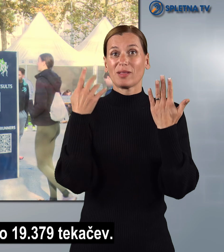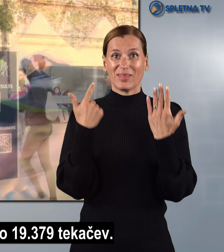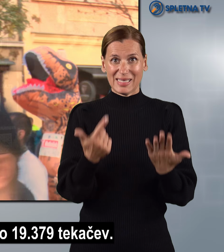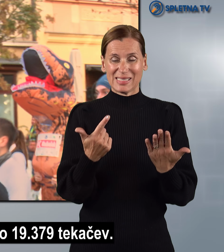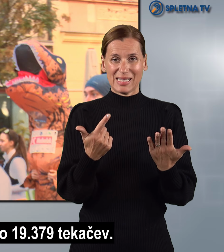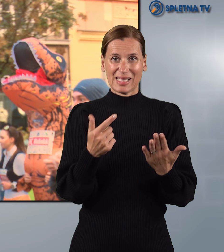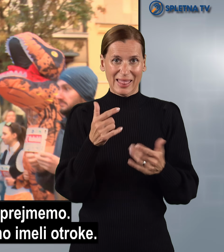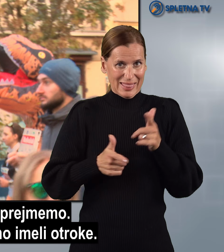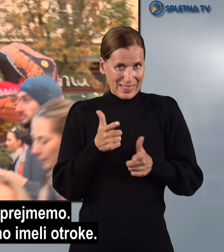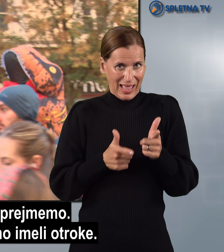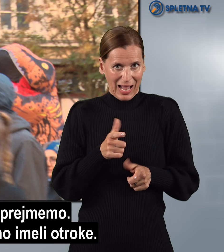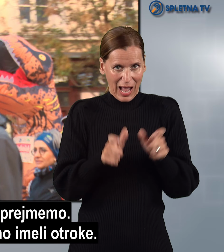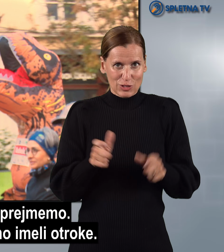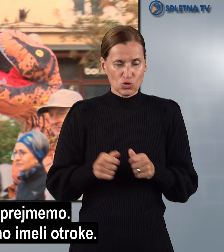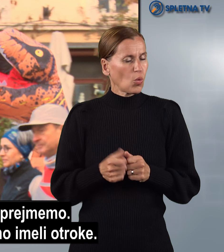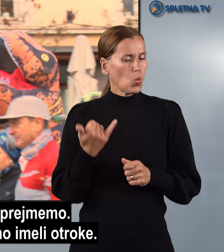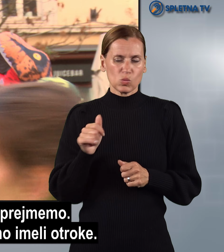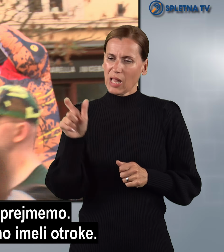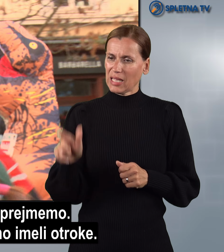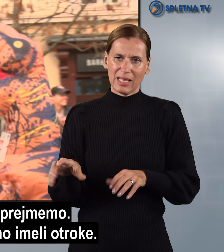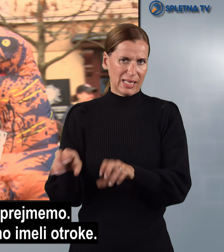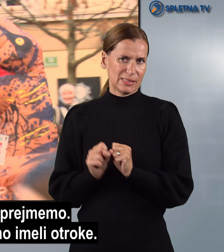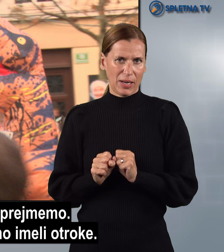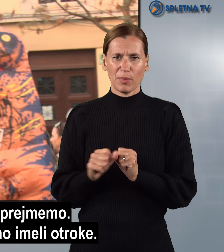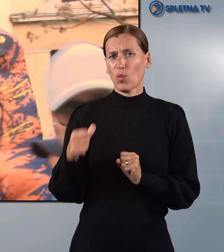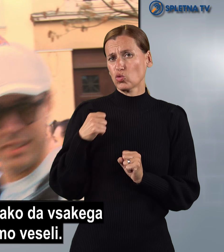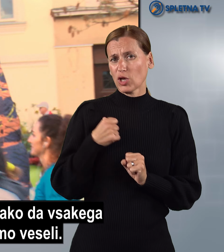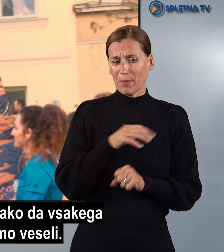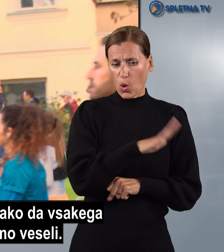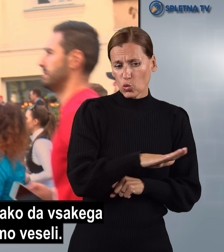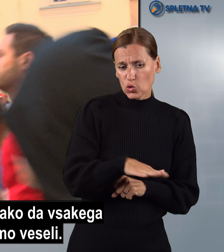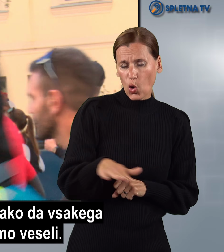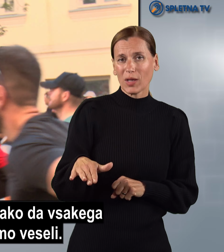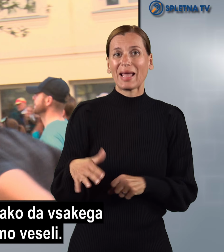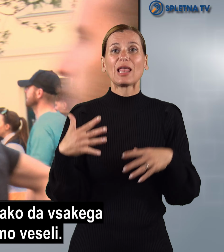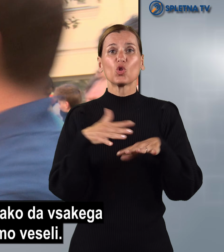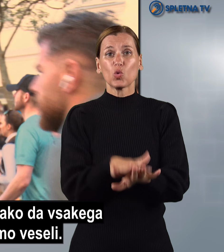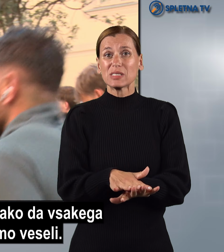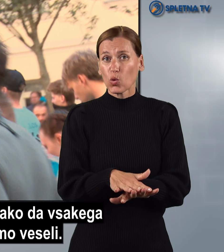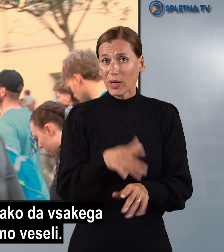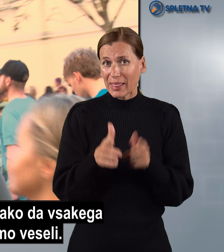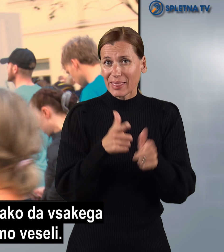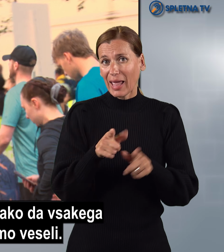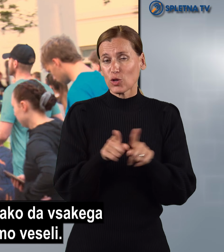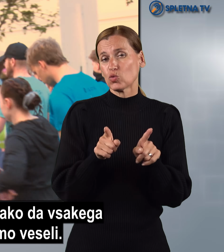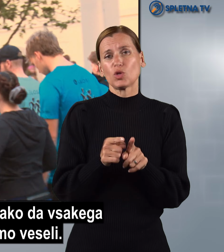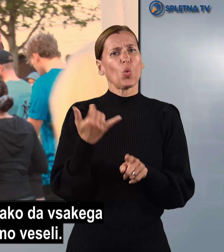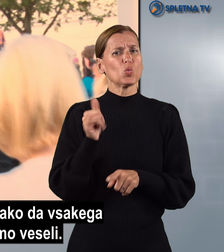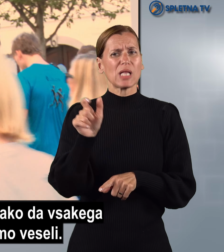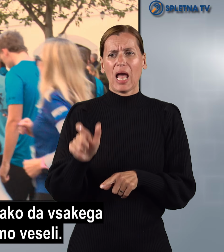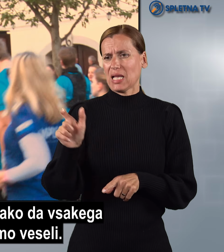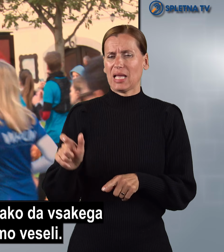19.379 tekačev, vsakega sprejmemo, tudi včeraj smo imeli otroke, inkluzivni tek, tako da vsakega tekača smo veseli.